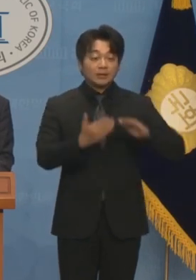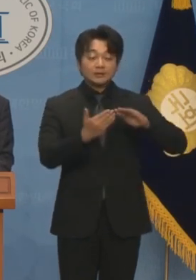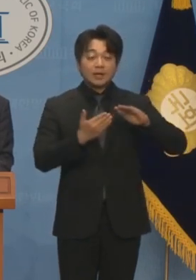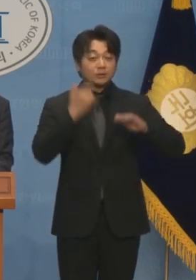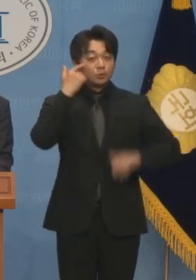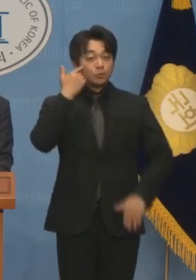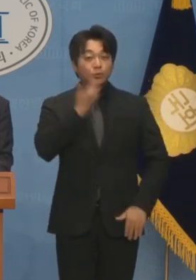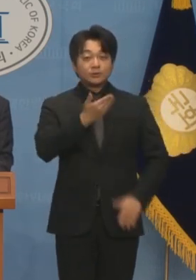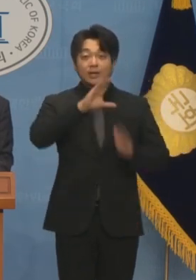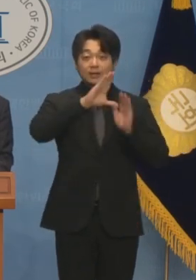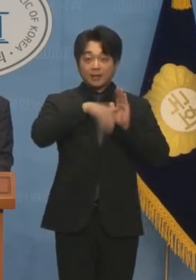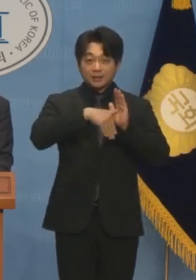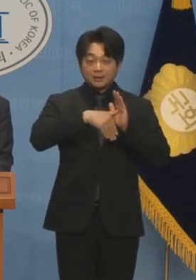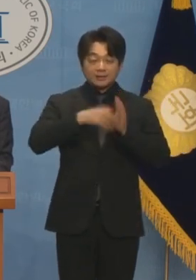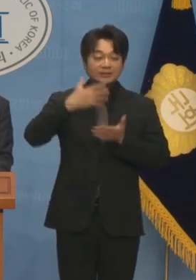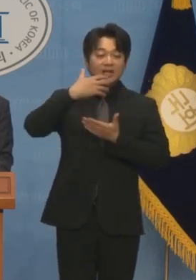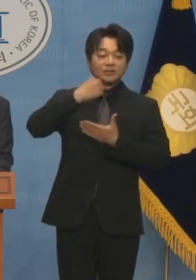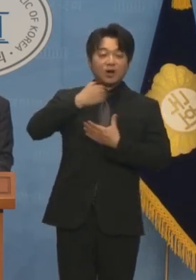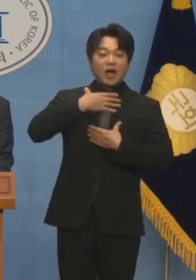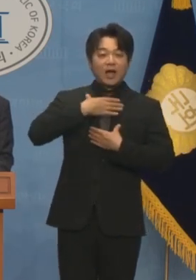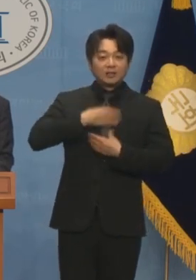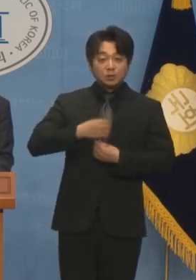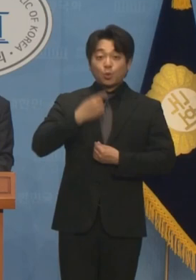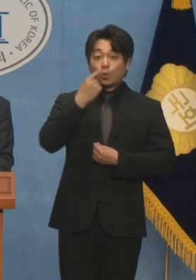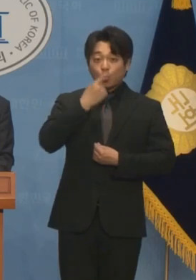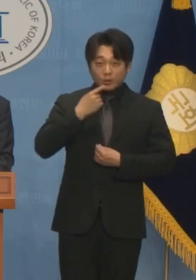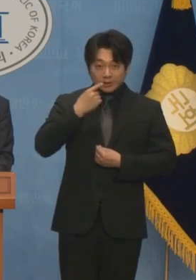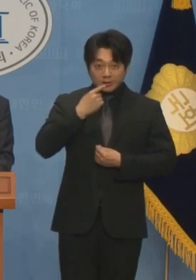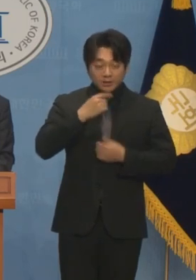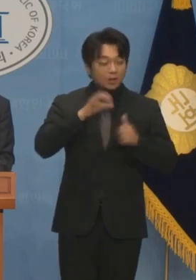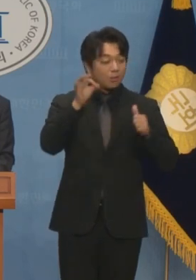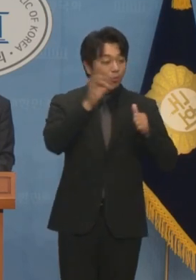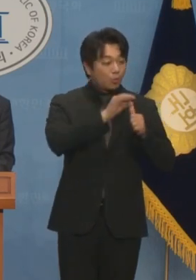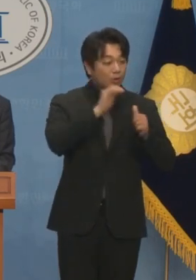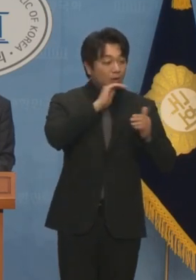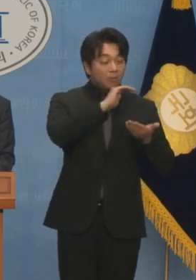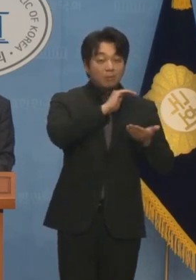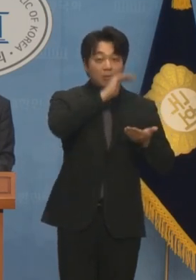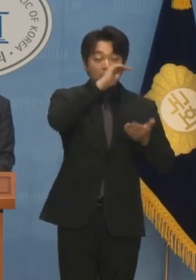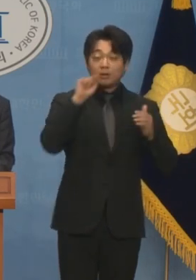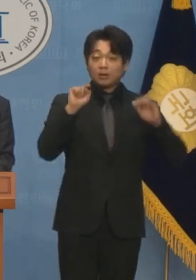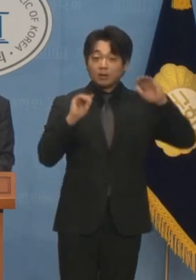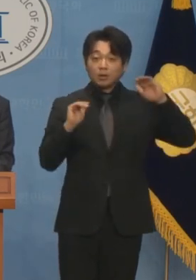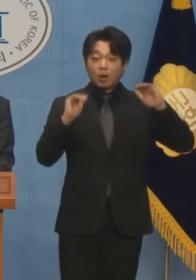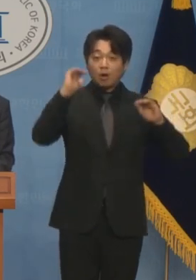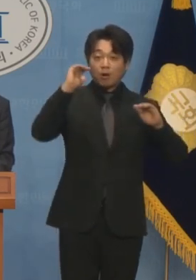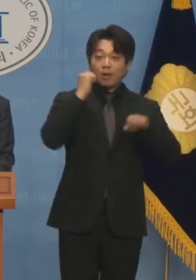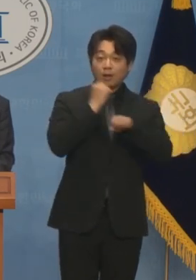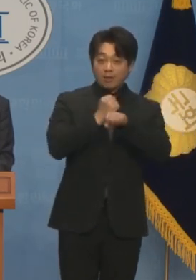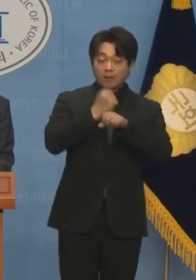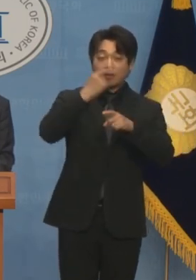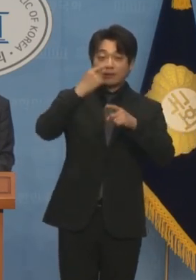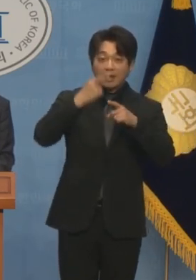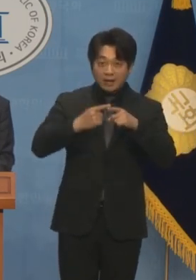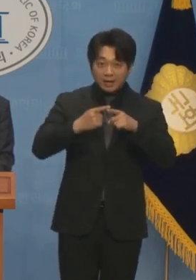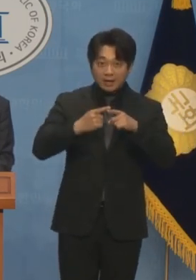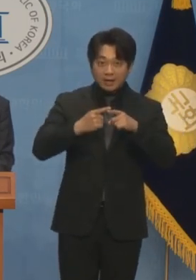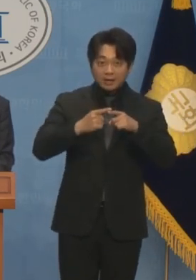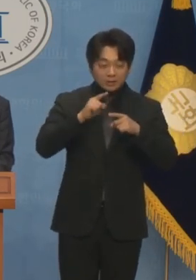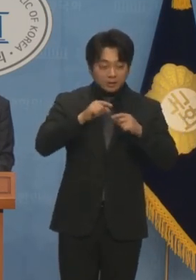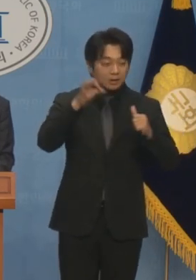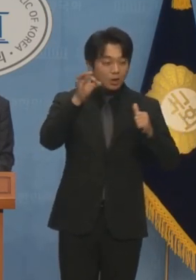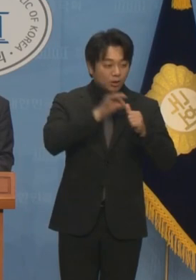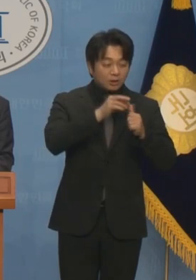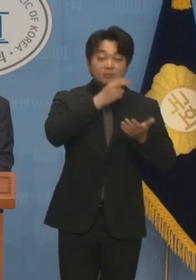사전조사에서는 재정 안정론이 소득 보장론에 비해서 우세했던 데 비해서 학습과